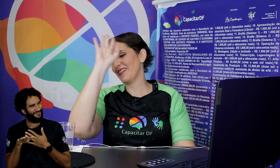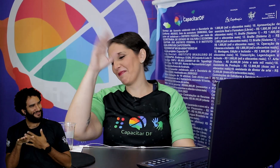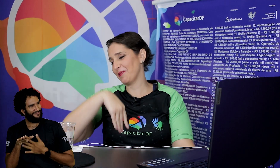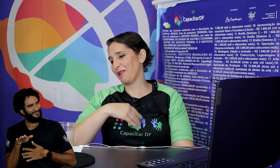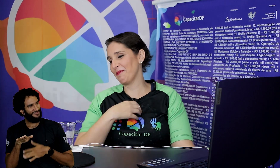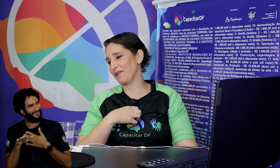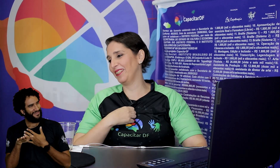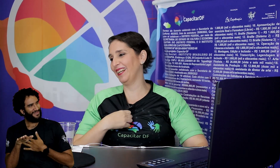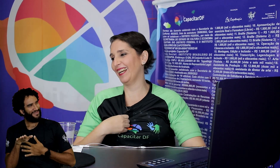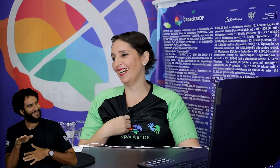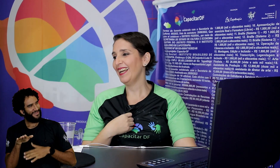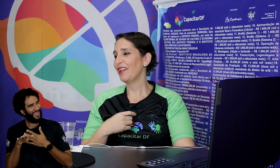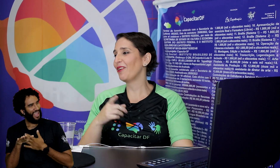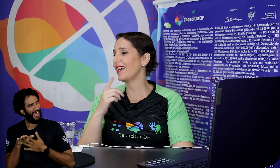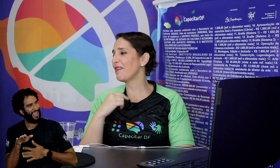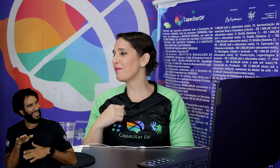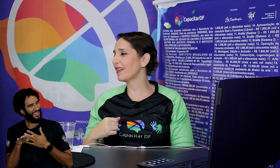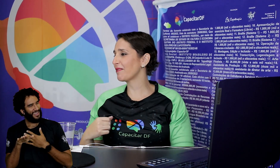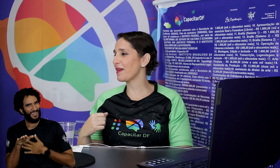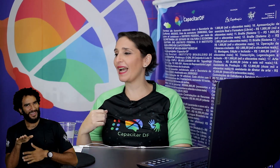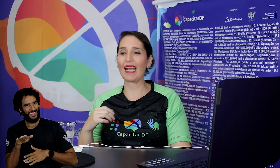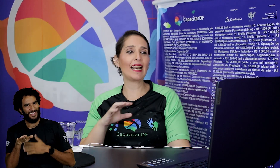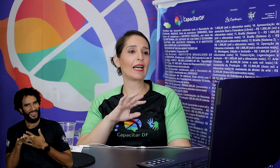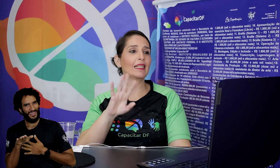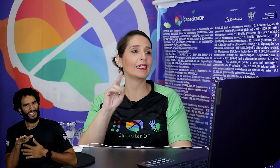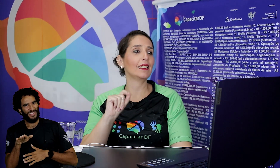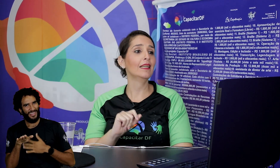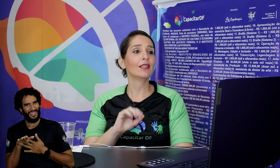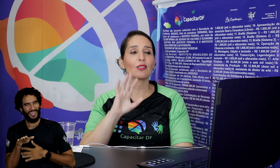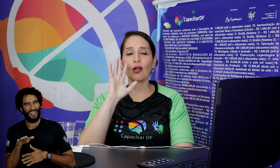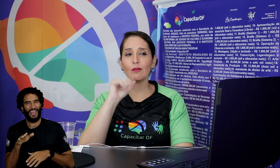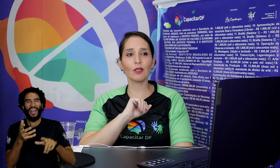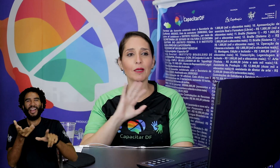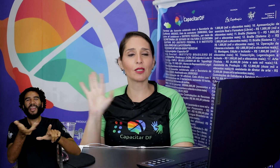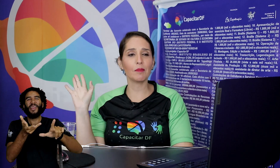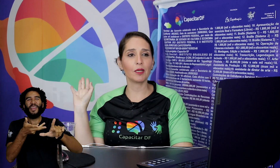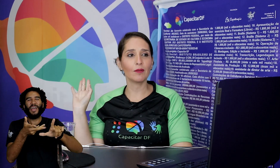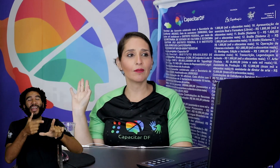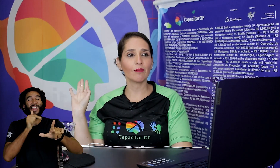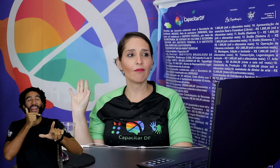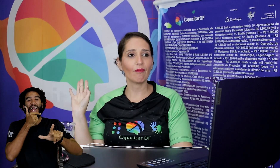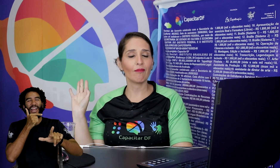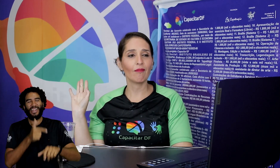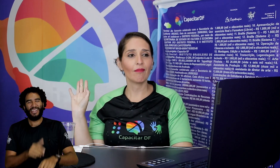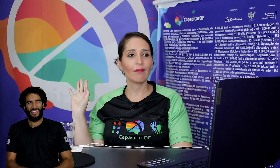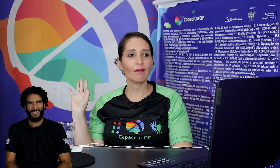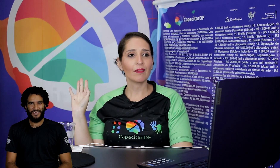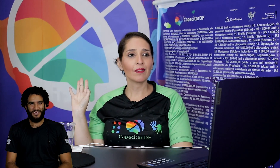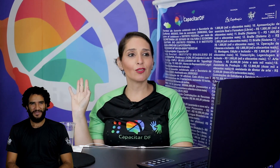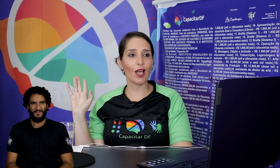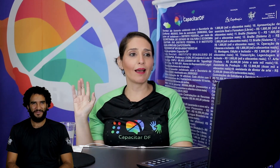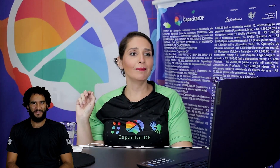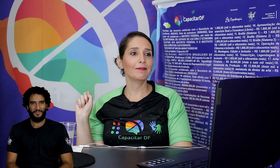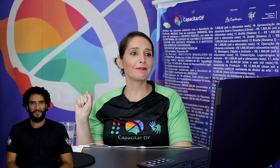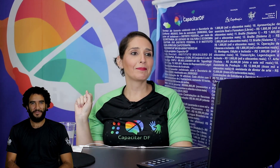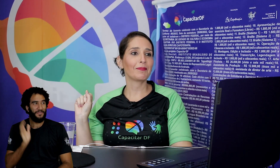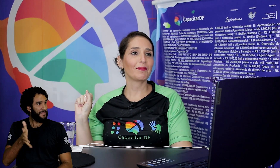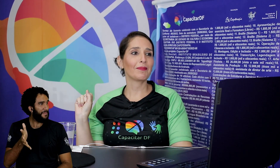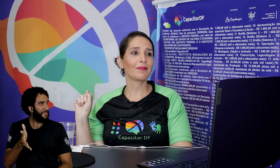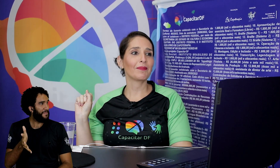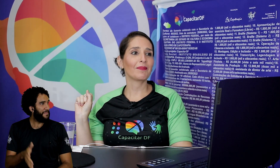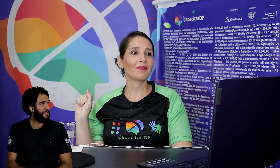Pode abaixar a mão, todo mundo. Loiane pirando com minha gargalhada aqui. Todo mundo abaixando a mão. Já.